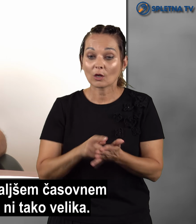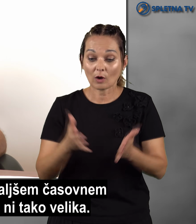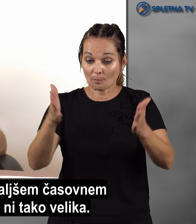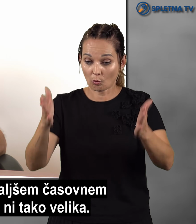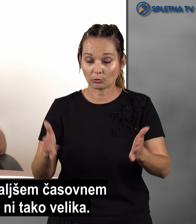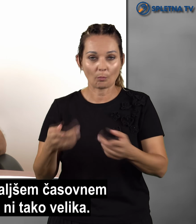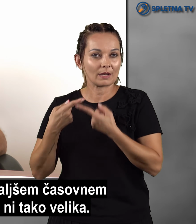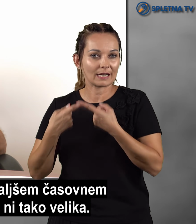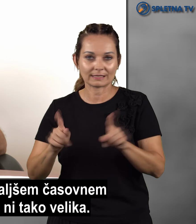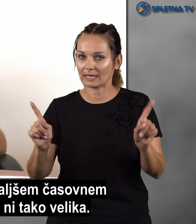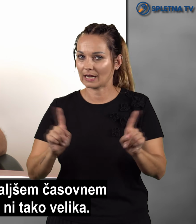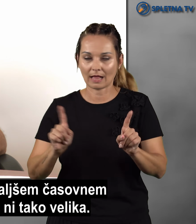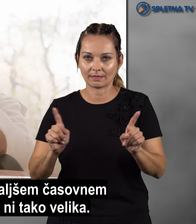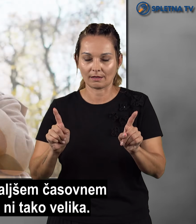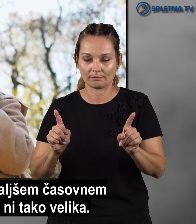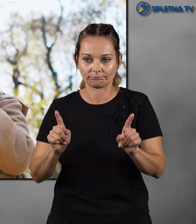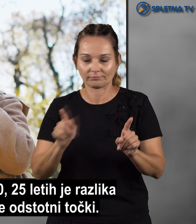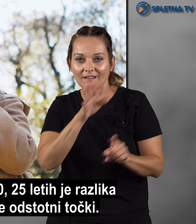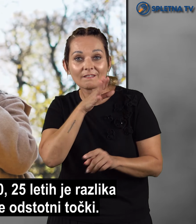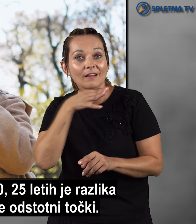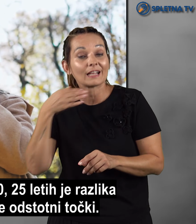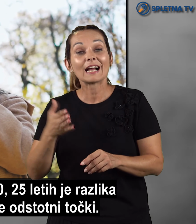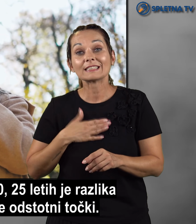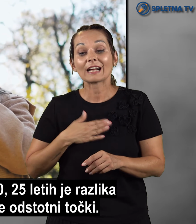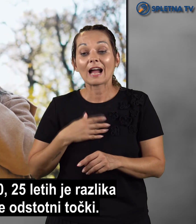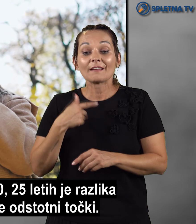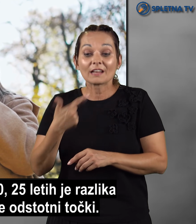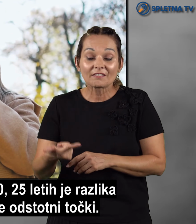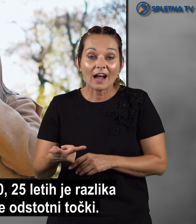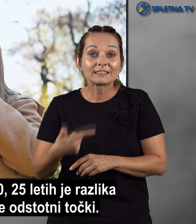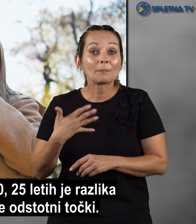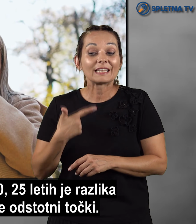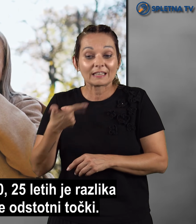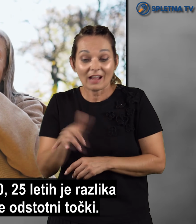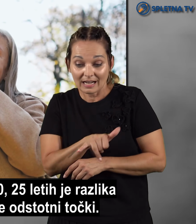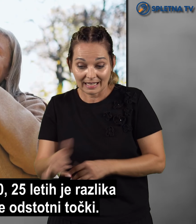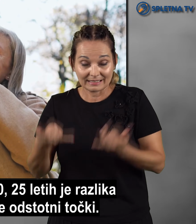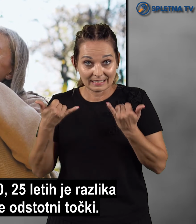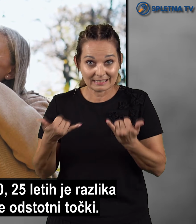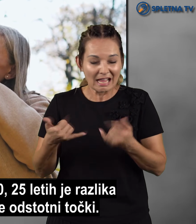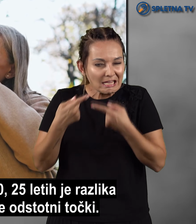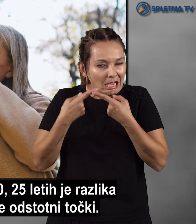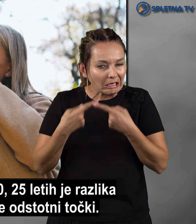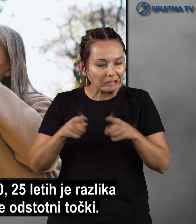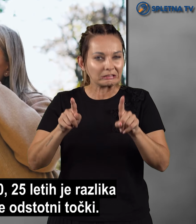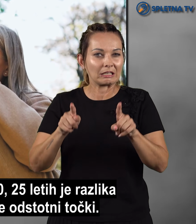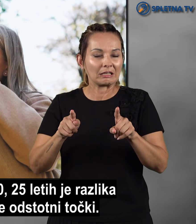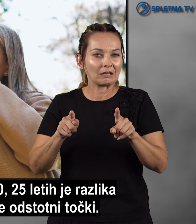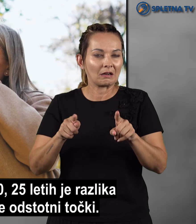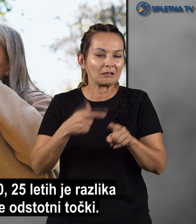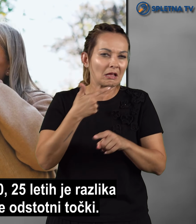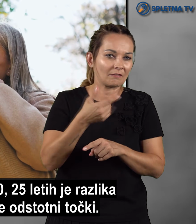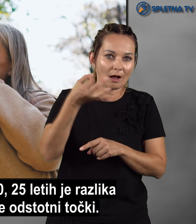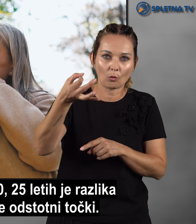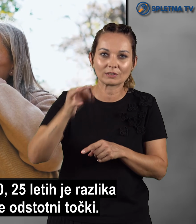časovnem obdobju razlika ni tako velika. Namreč v zadnjih 20-25 letih je razlika mogoče